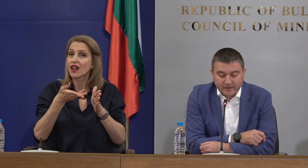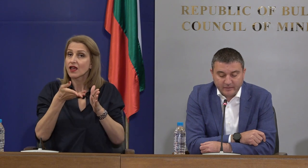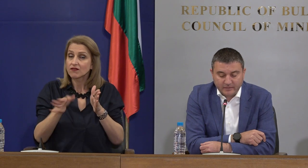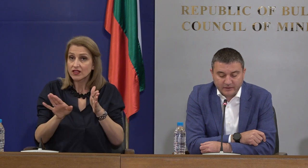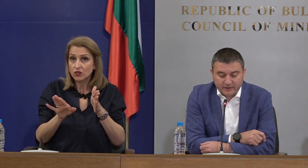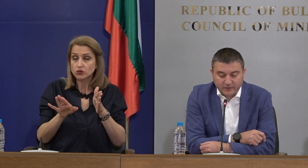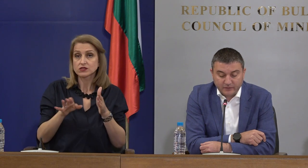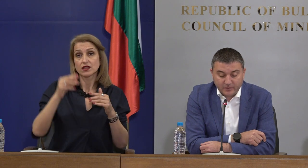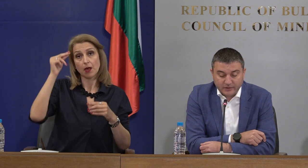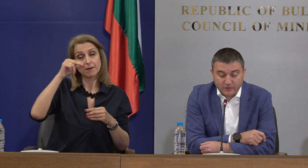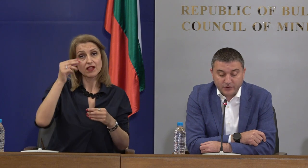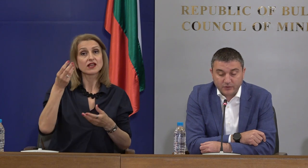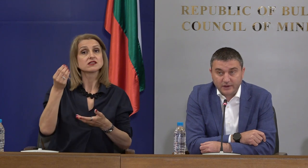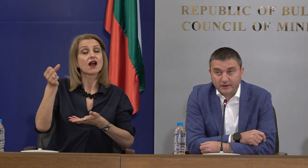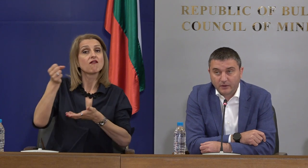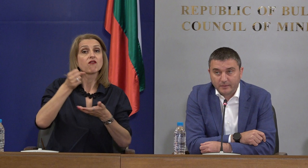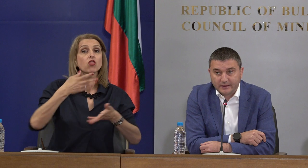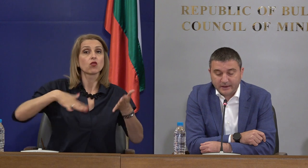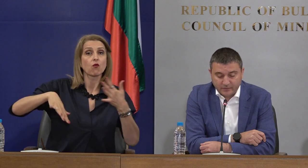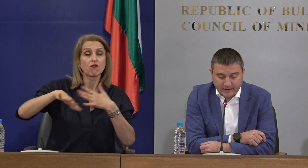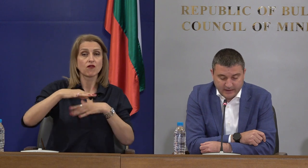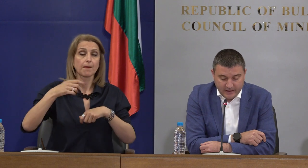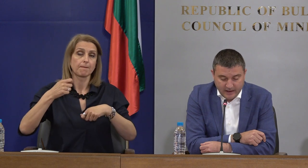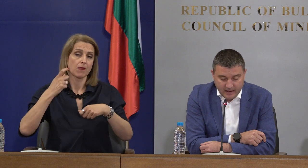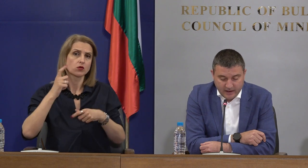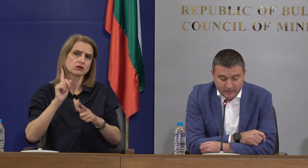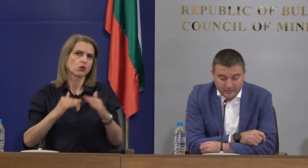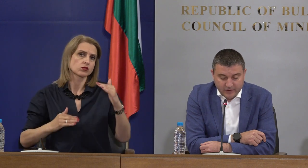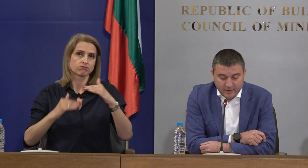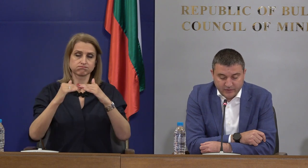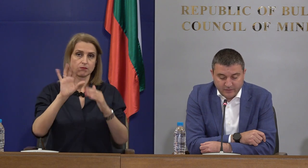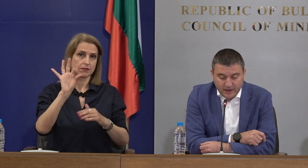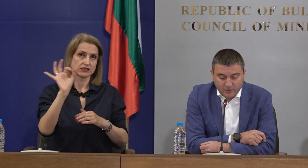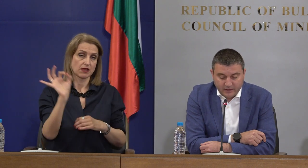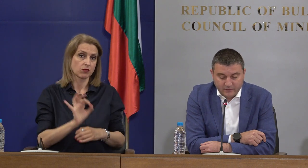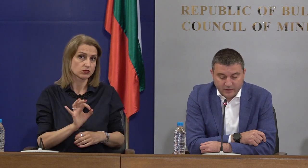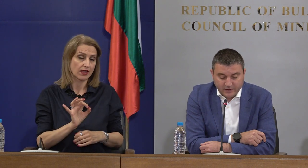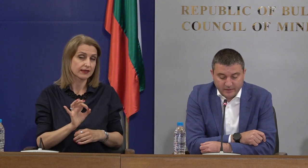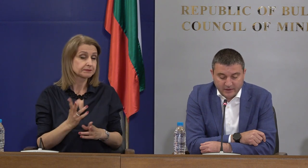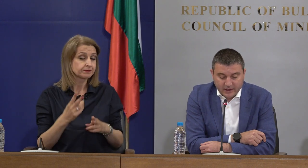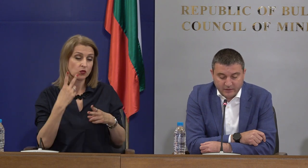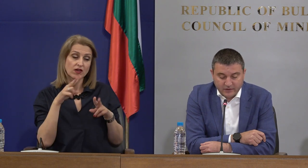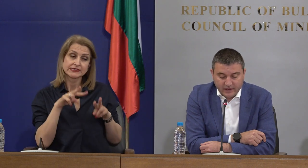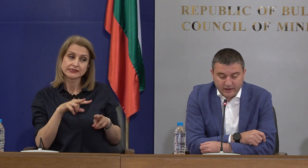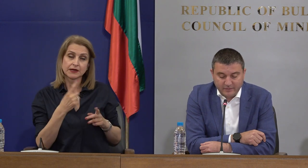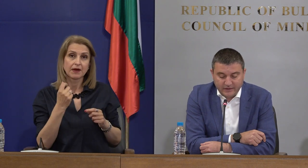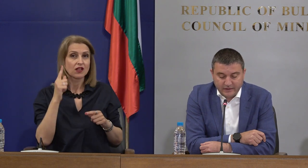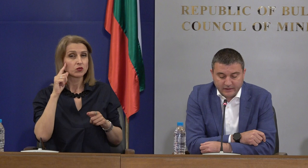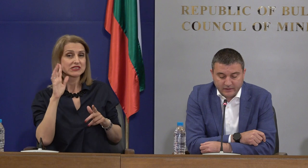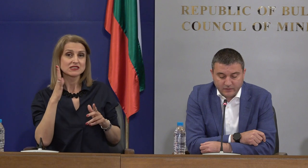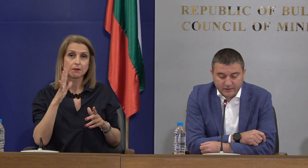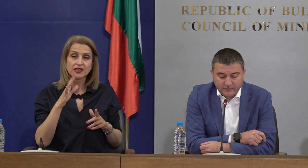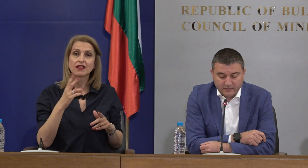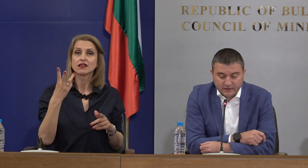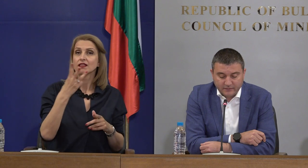на българската фондова борса, може да достигне до 50%. Това поставя под съмнение обективността на пазарните оценки на